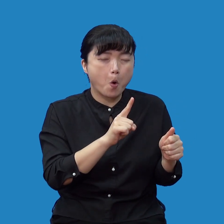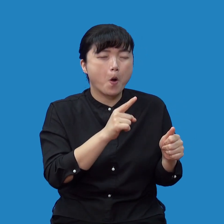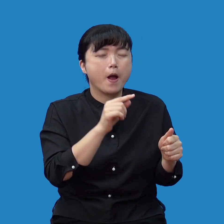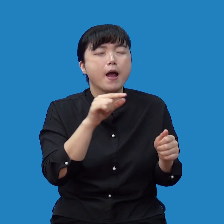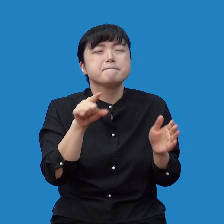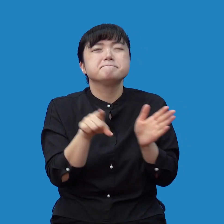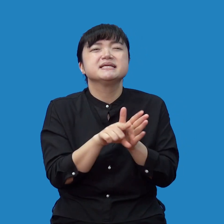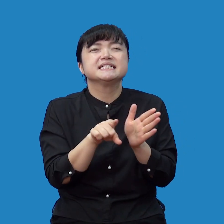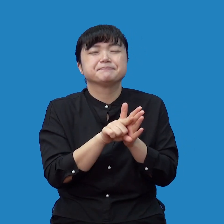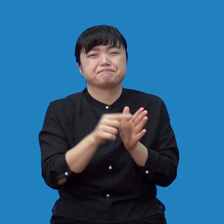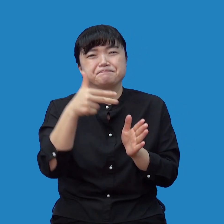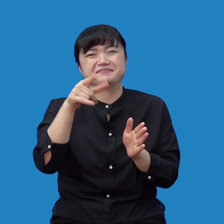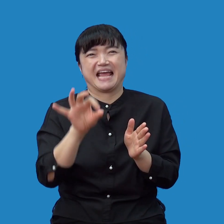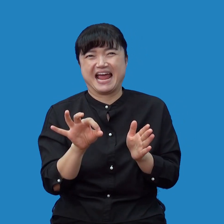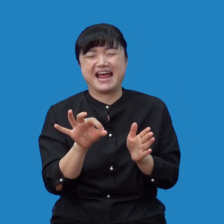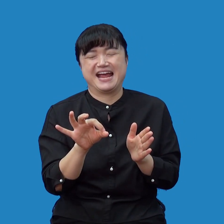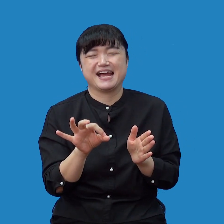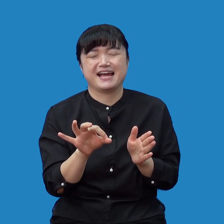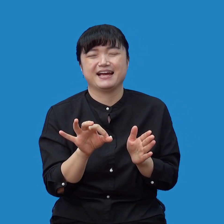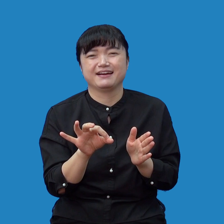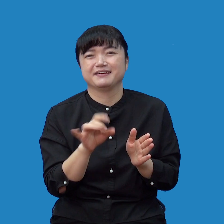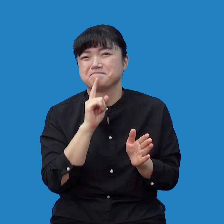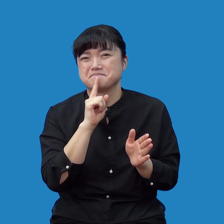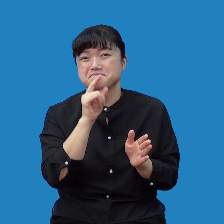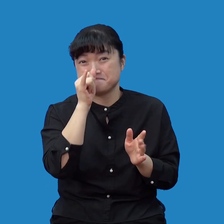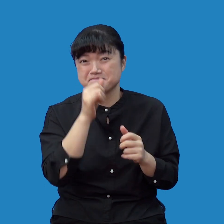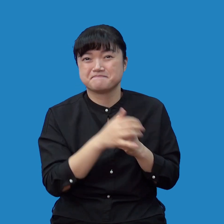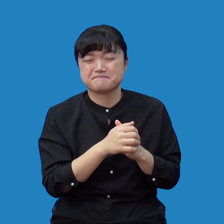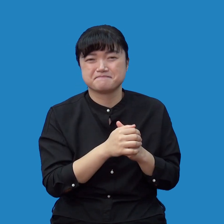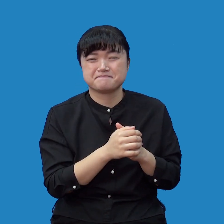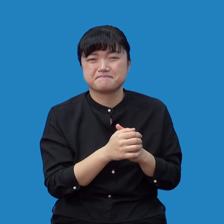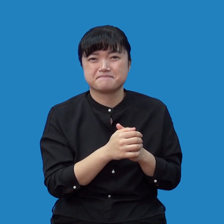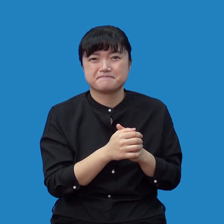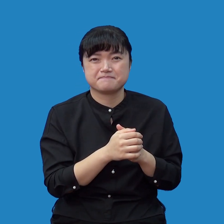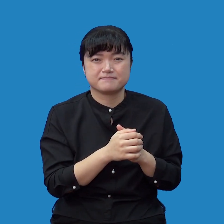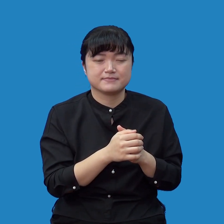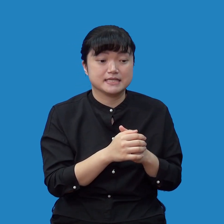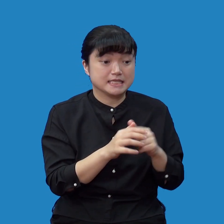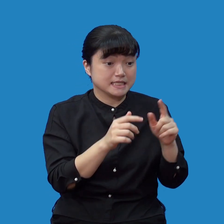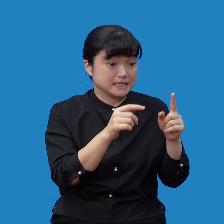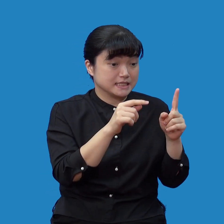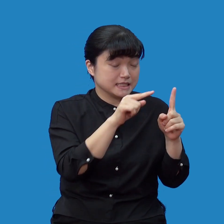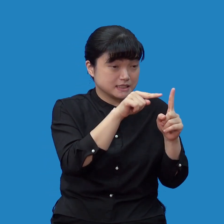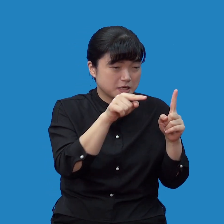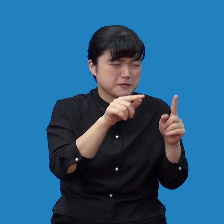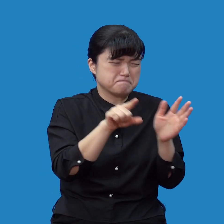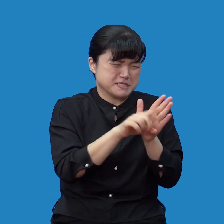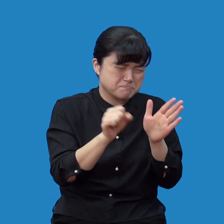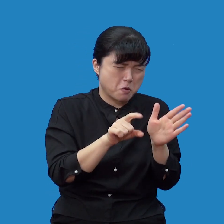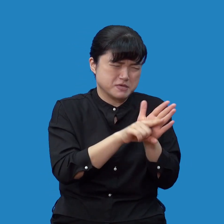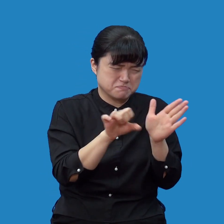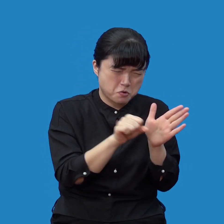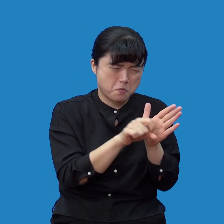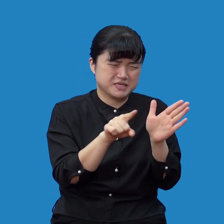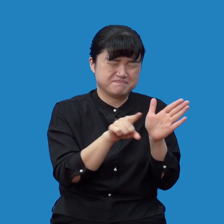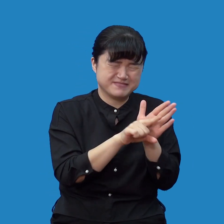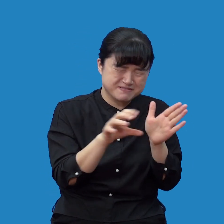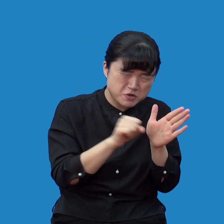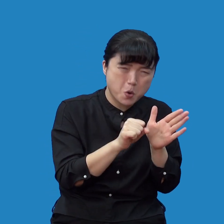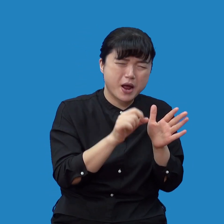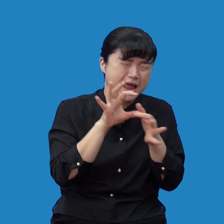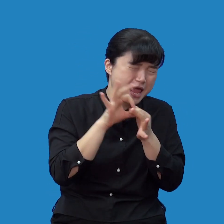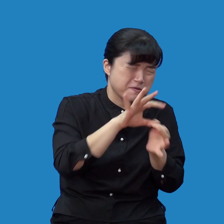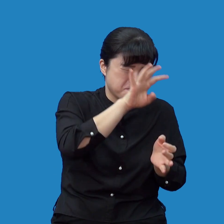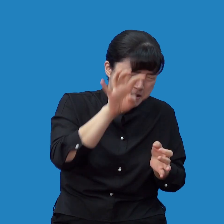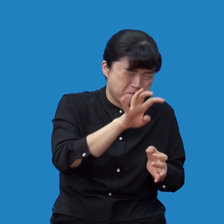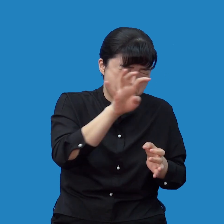이렇게 부르는데요. 이 히브리서 기자가 이 11장 1절부터 믿음으로 믿음으로 믿음으로 이렇게 쉴 새